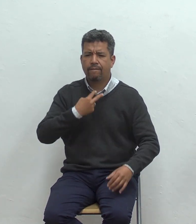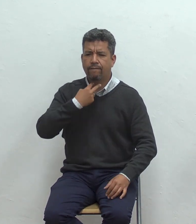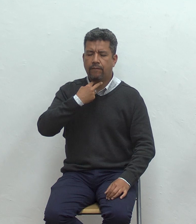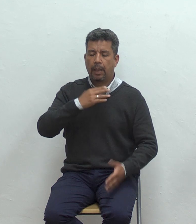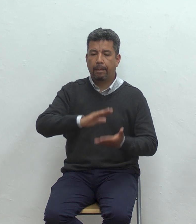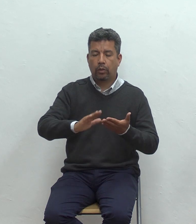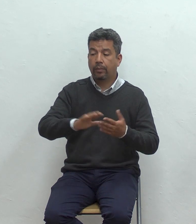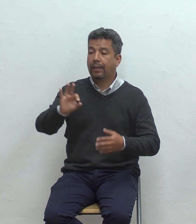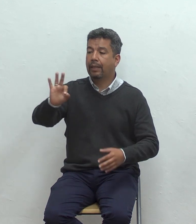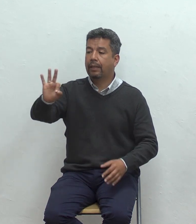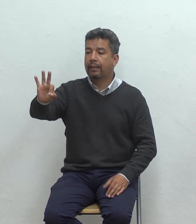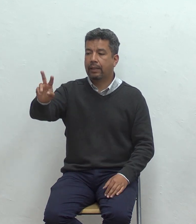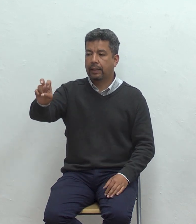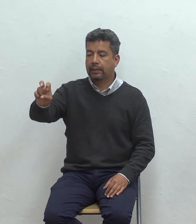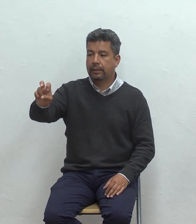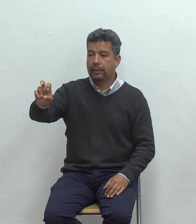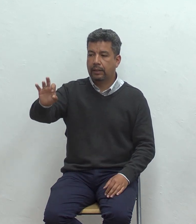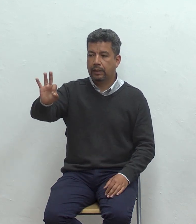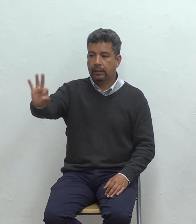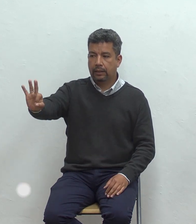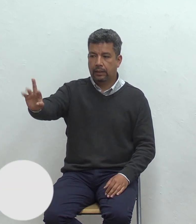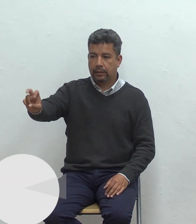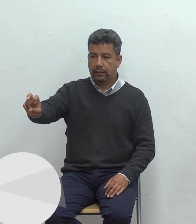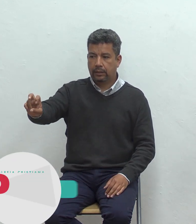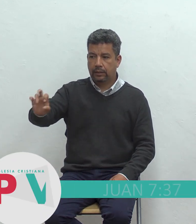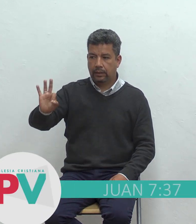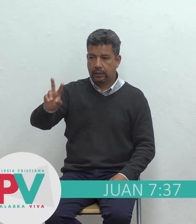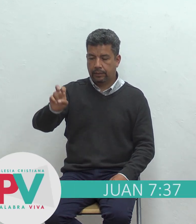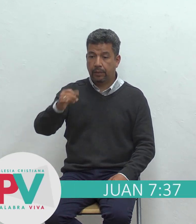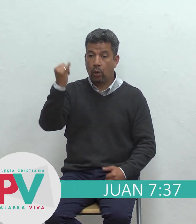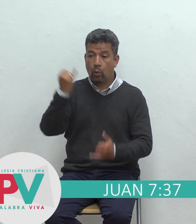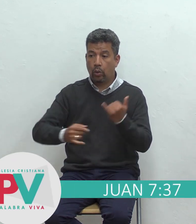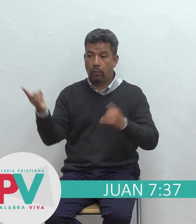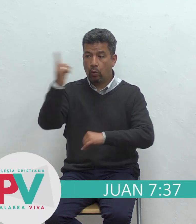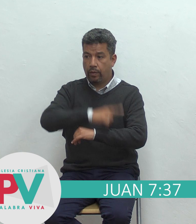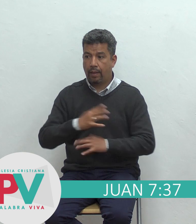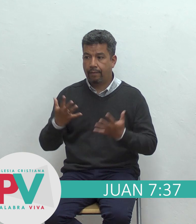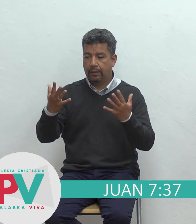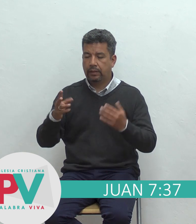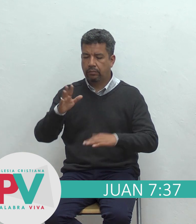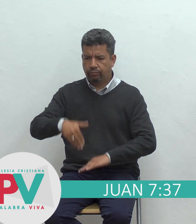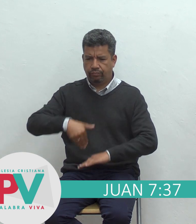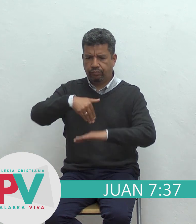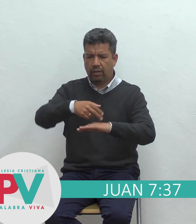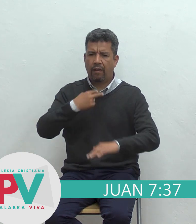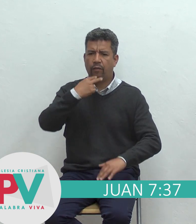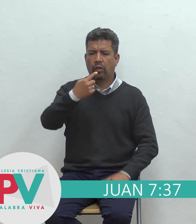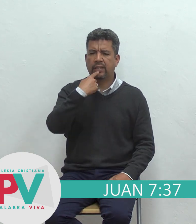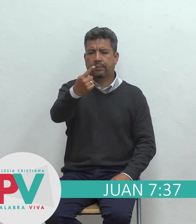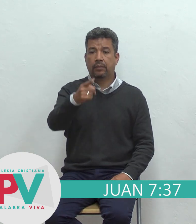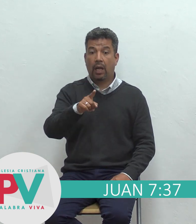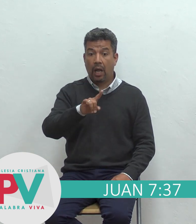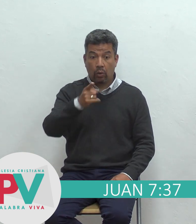y 37, versículo 37. En el último y gran día de la fiesta, Jesús se puso en pie, alzó la voz diciendo, si alguno